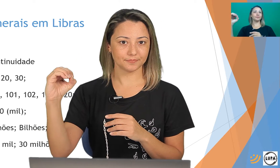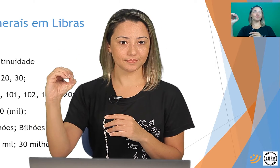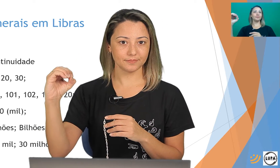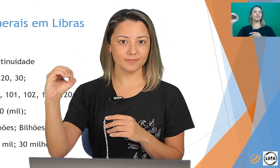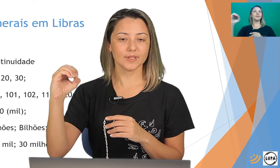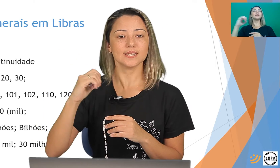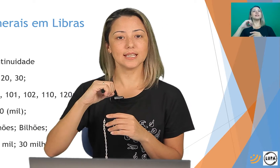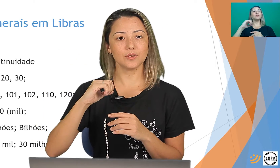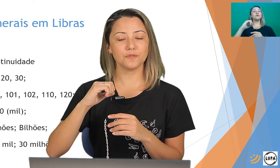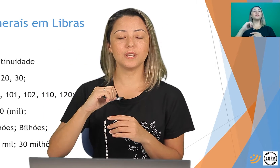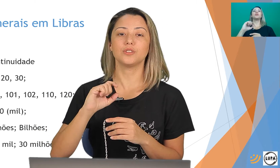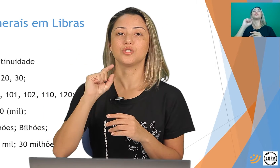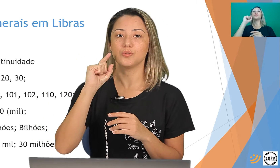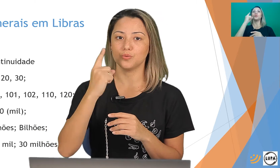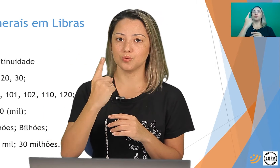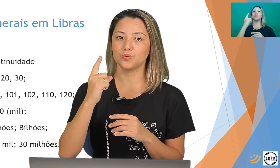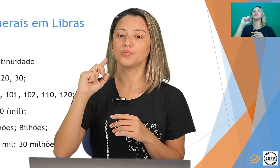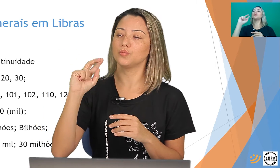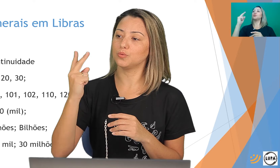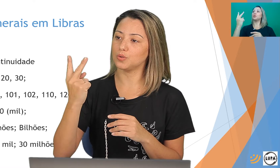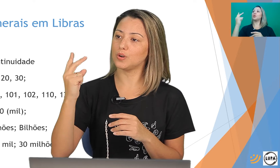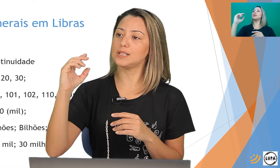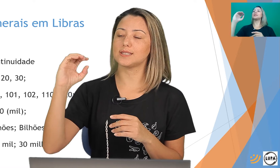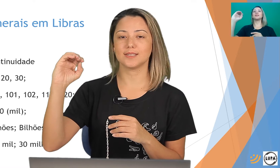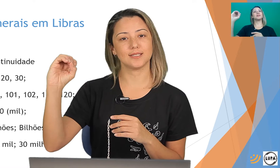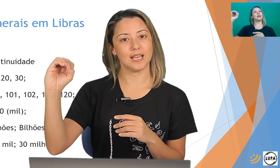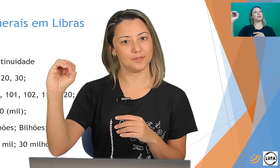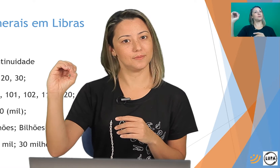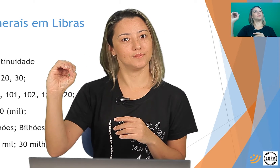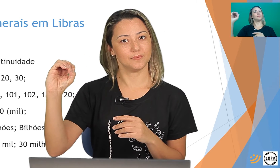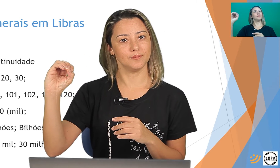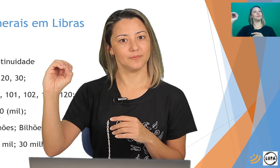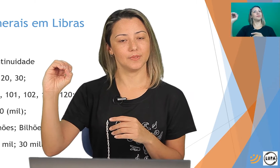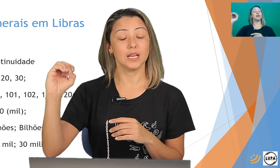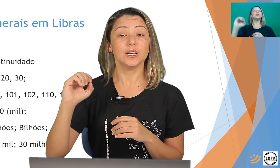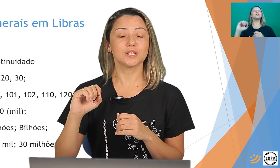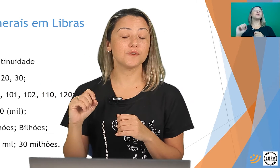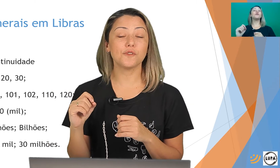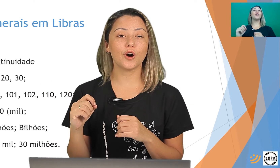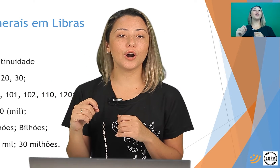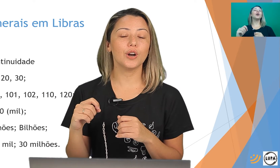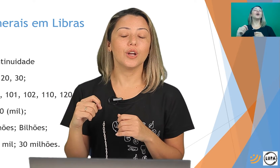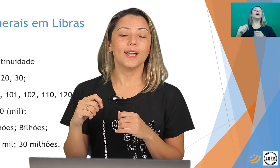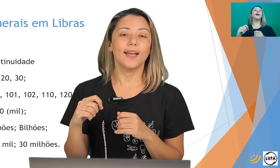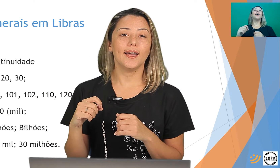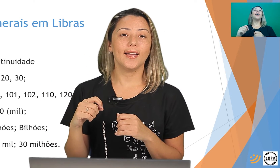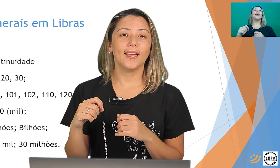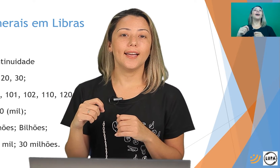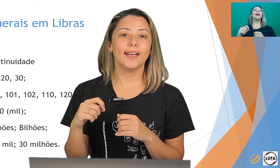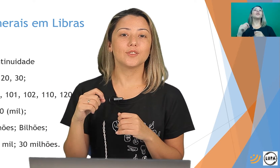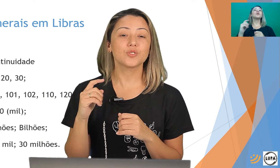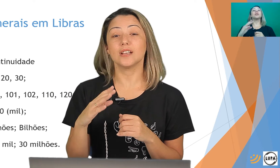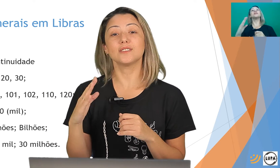0. 120, 1, 2, 0. Se for